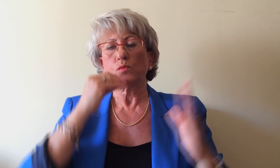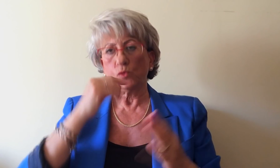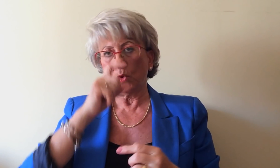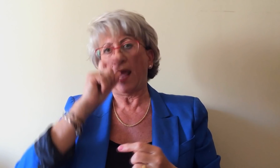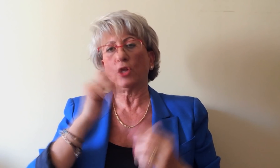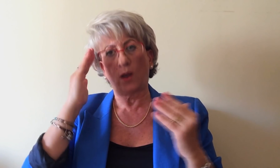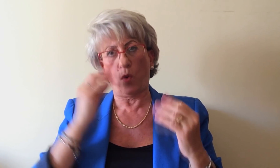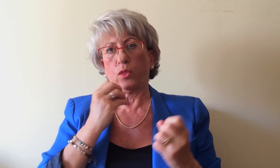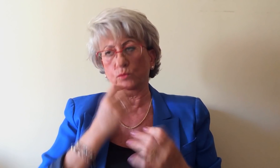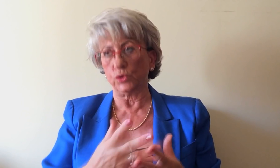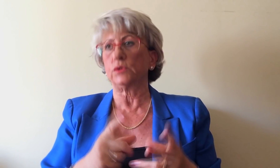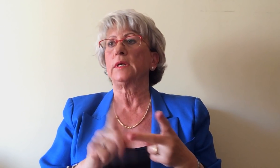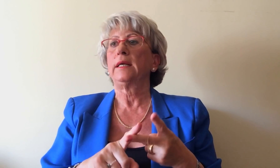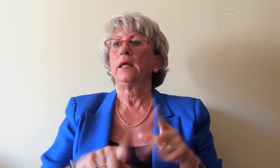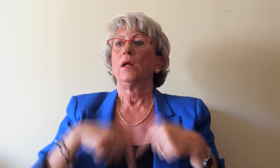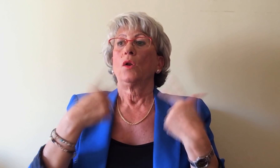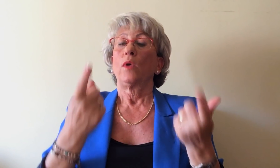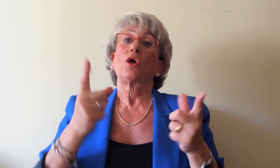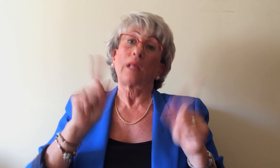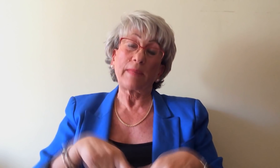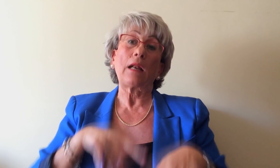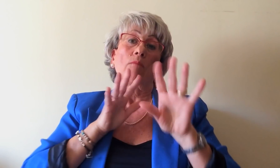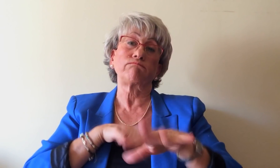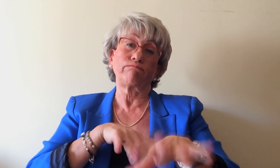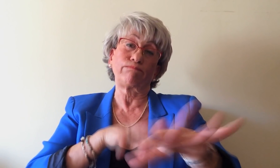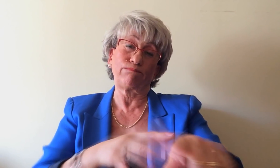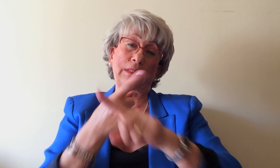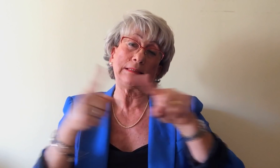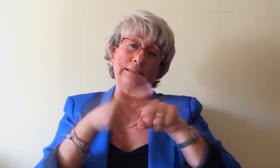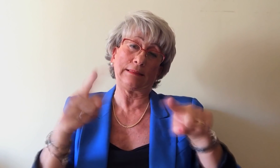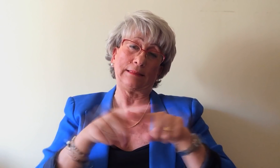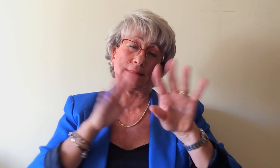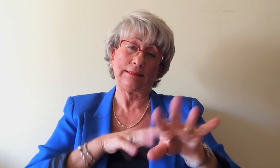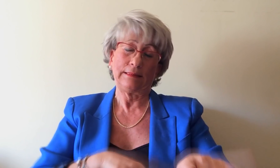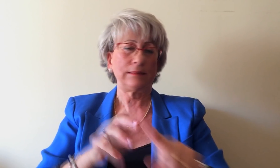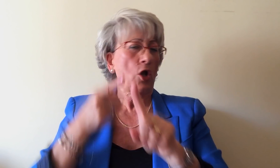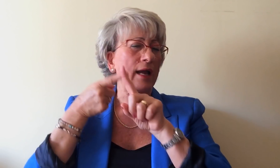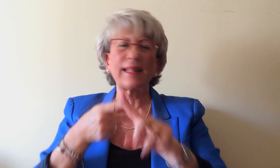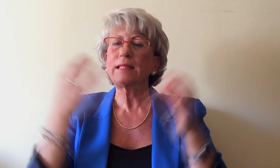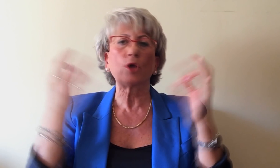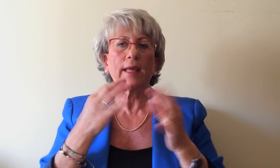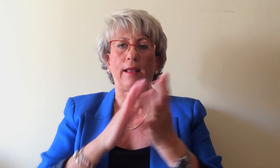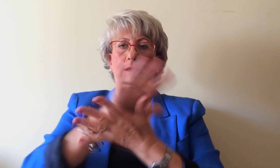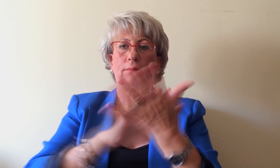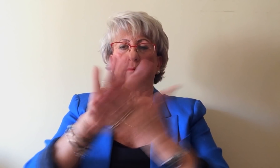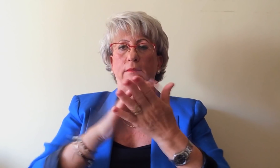de més. Va ser una etapa molt bona, un any en què guardo molt bons records. També vam fer moltes manifestacions amb l'objectiu